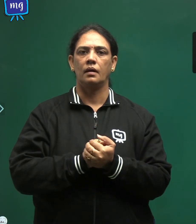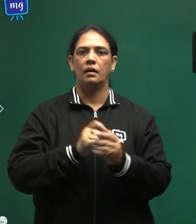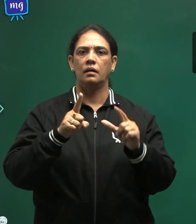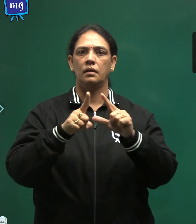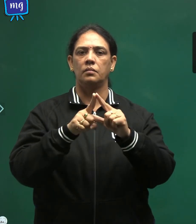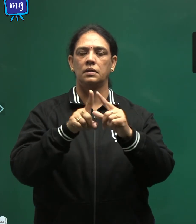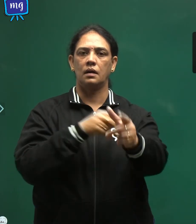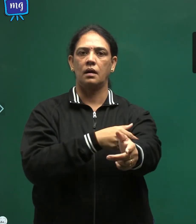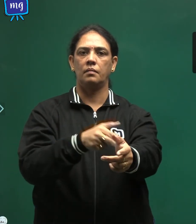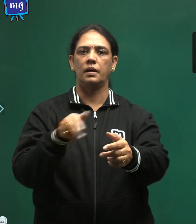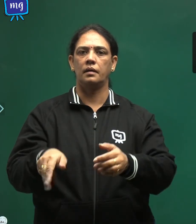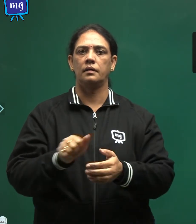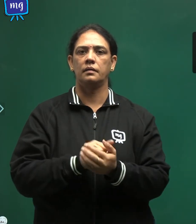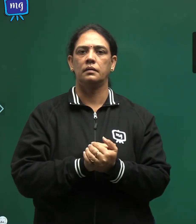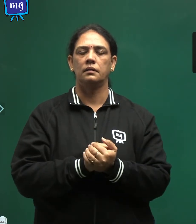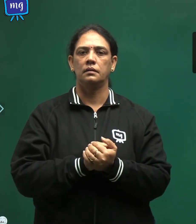में